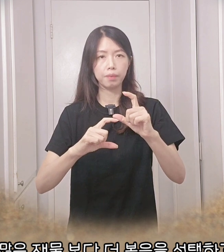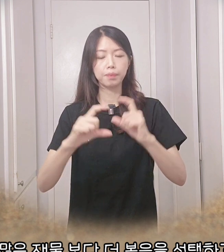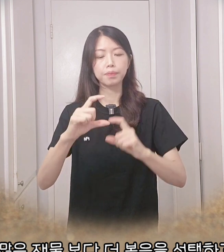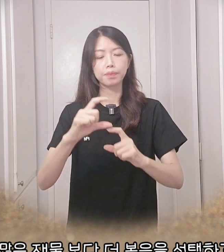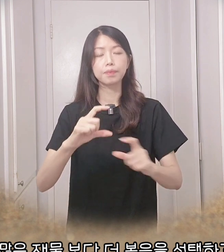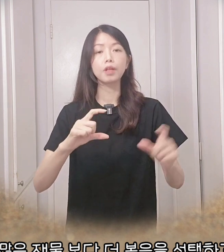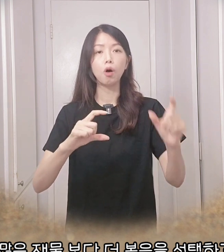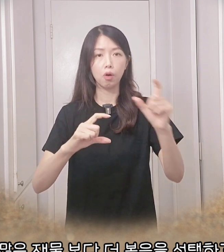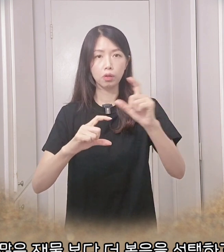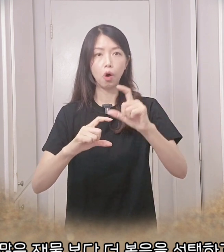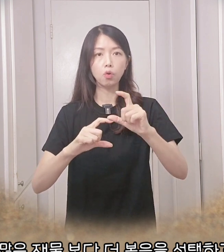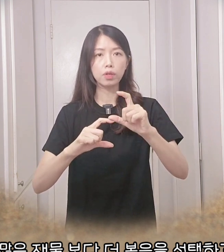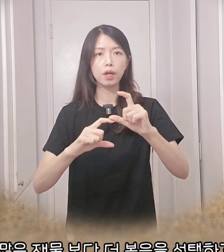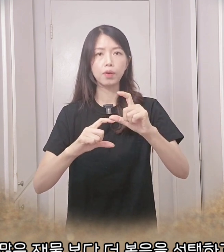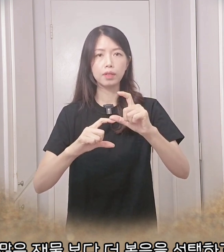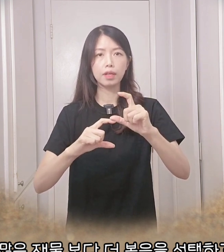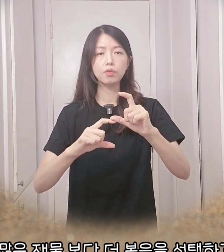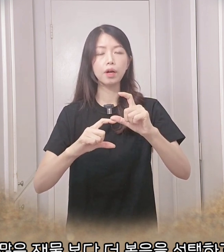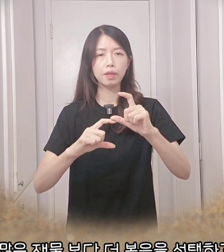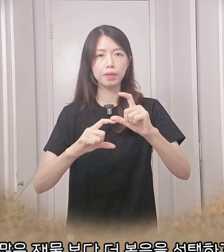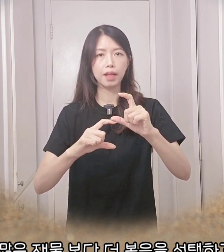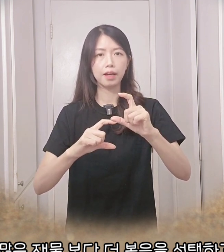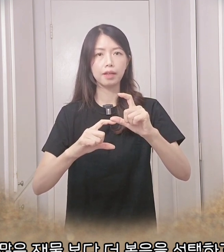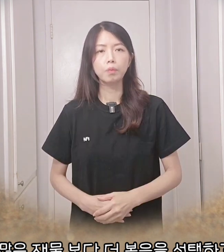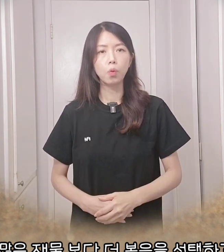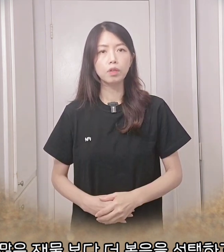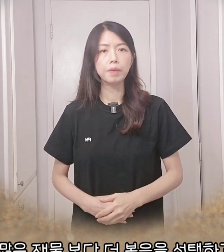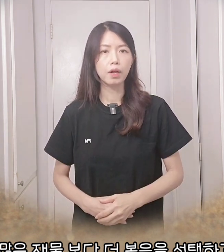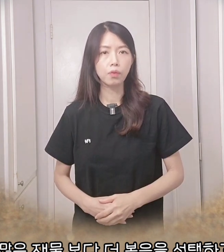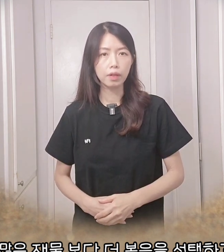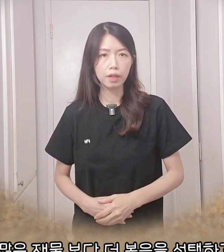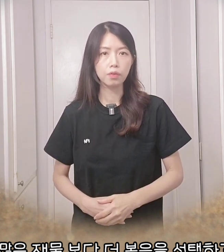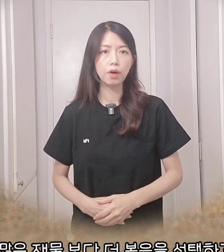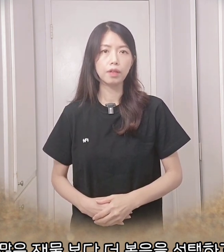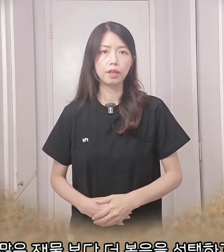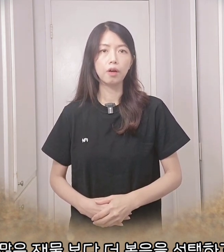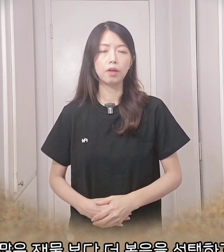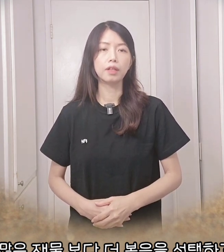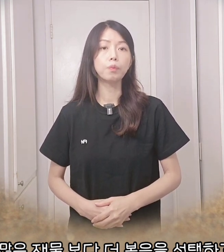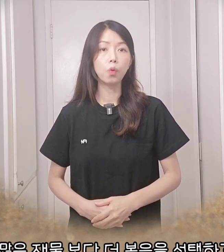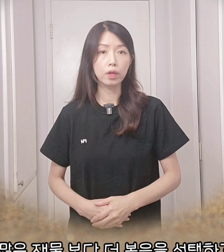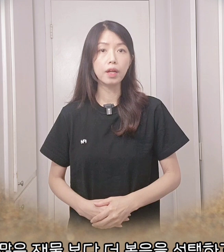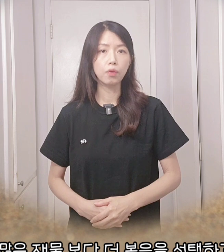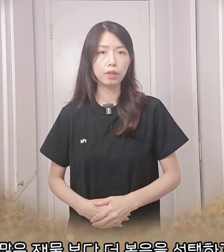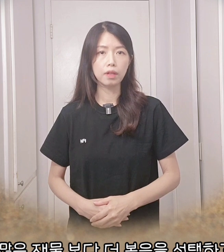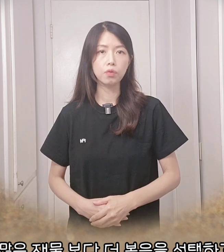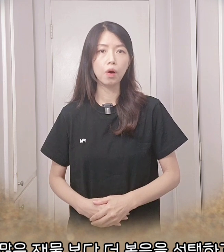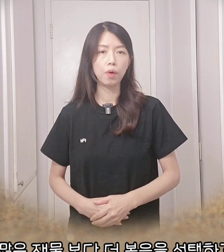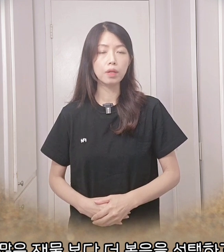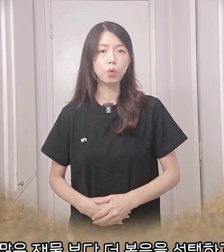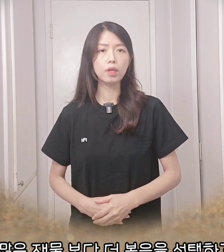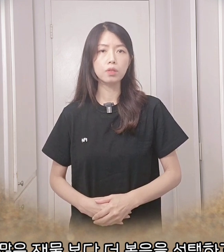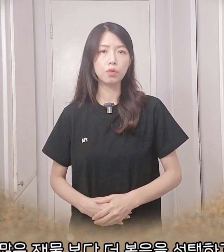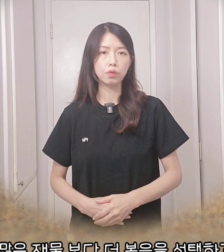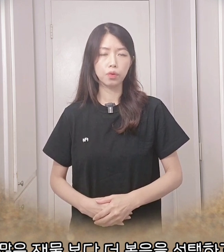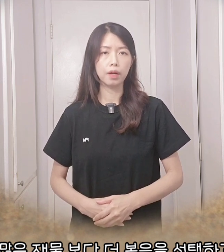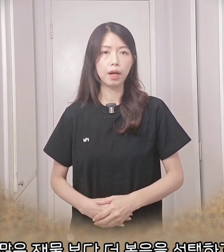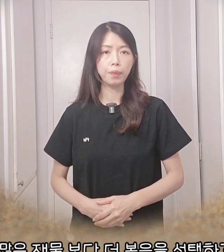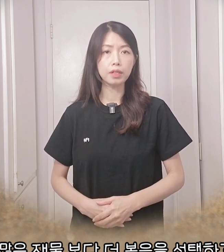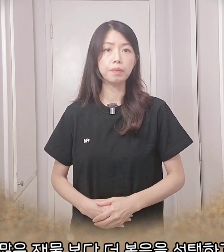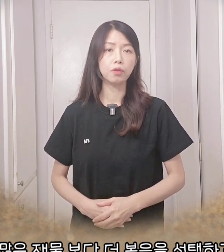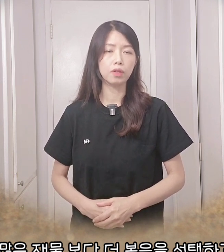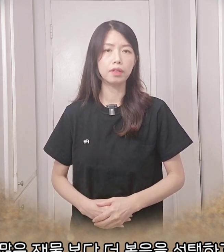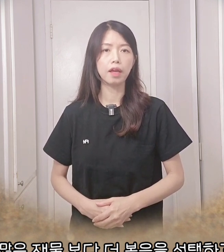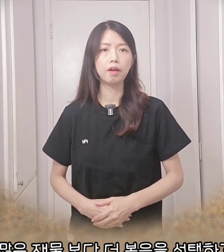돼요. 더욱이라고 하는 뜻의 수어가 됩니다. 복음이라고 하는 뜻의 수어는요, 일단 복이라고 하는 뜻의 수어와 소리 수어 두